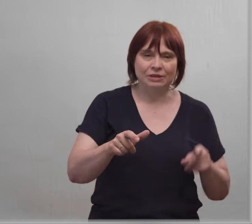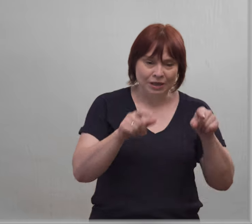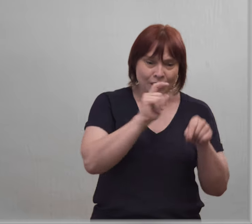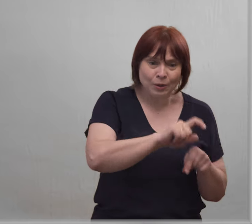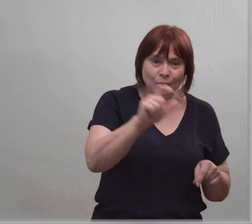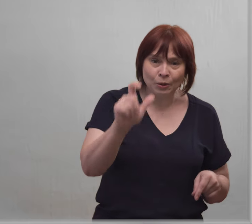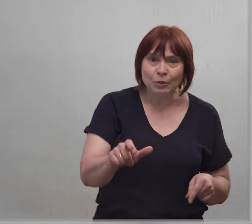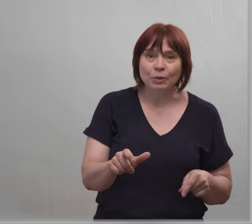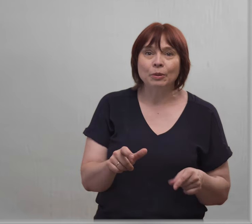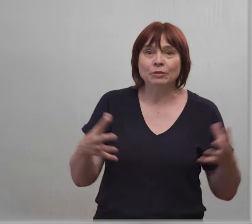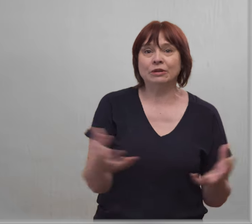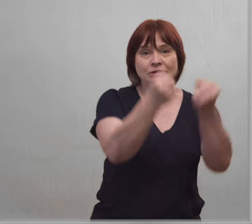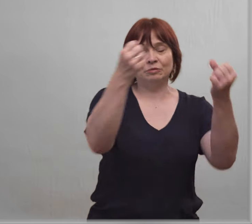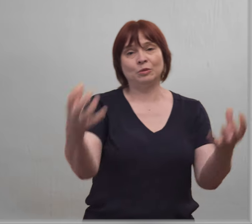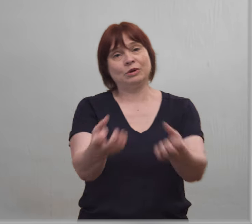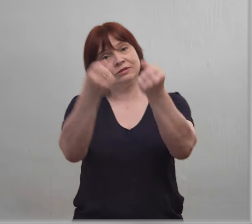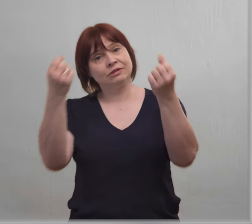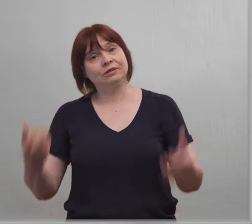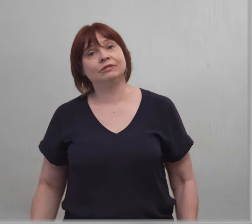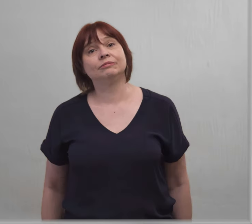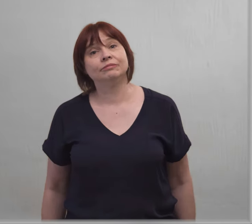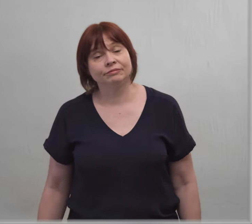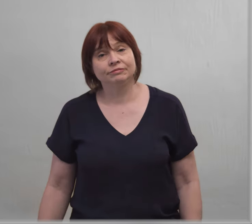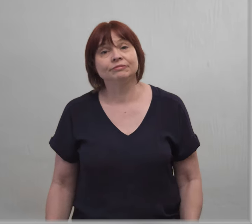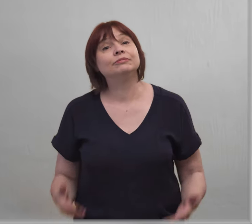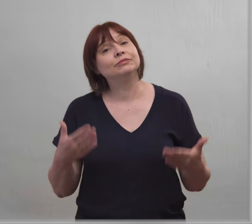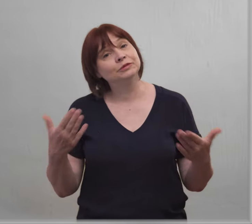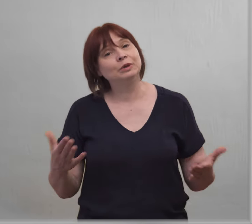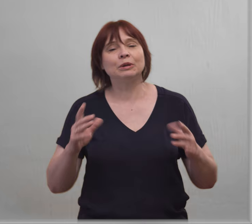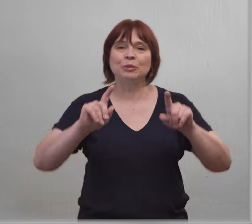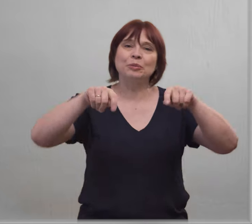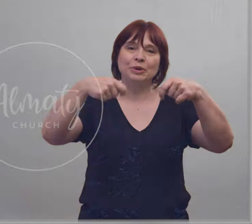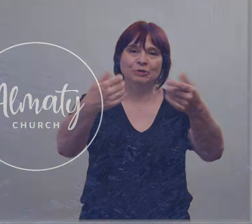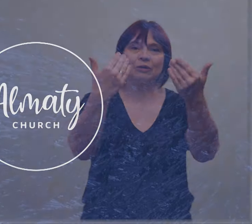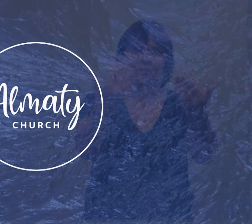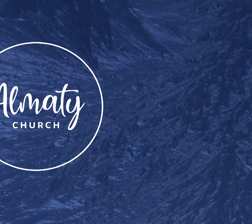нужды, которые поступали в течение онлайна. Мы прощаемся с вами и передаем эфир туда, в студию.